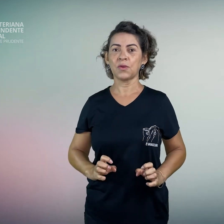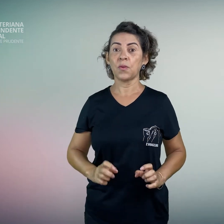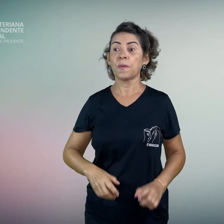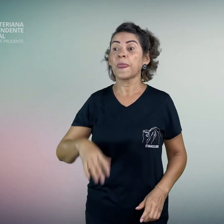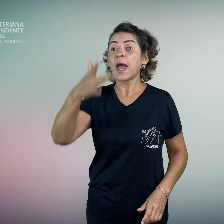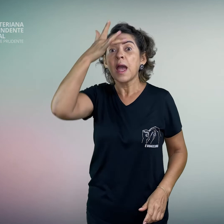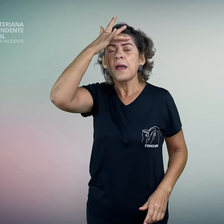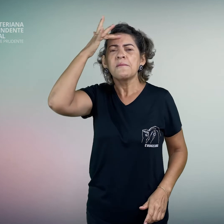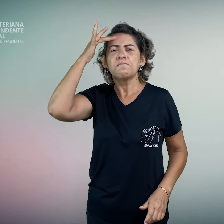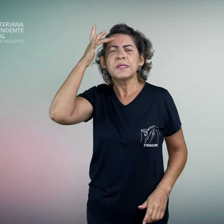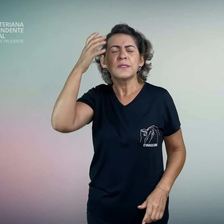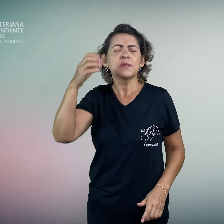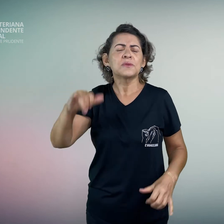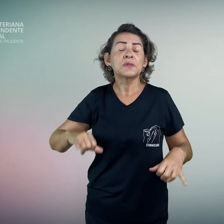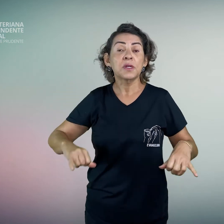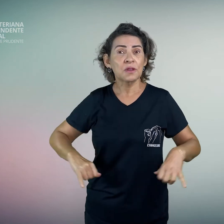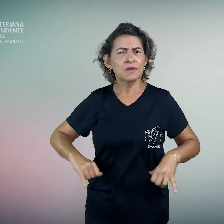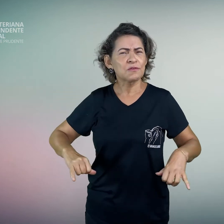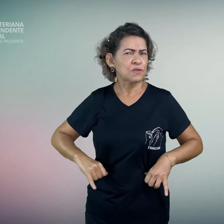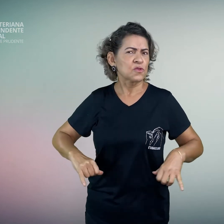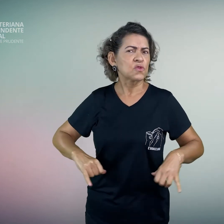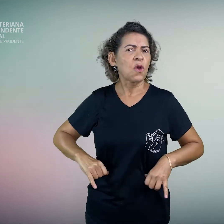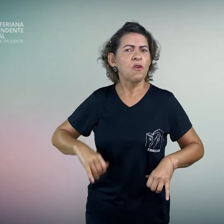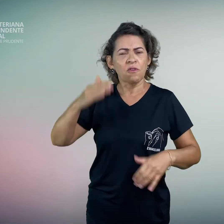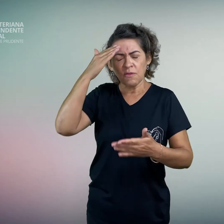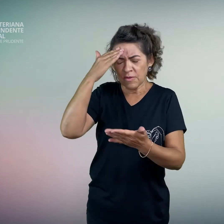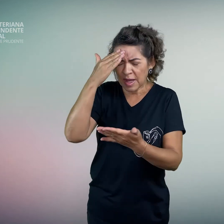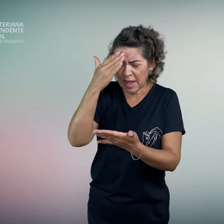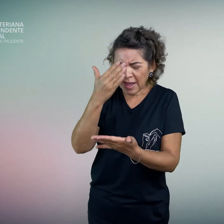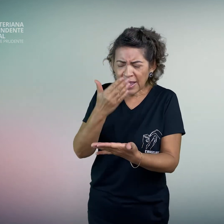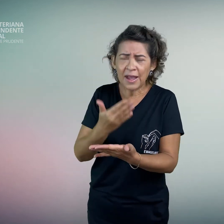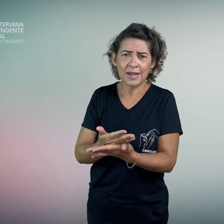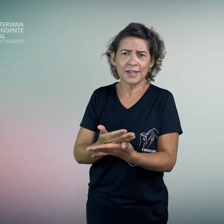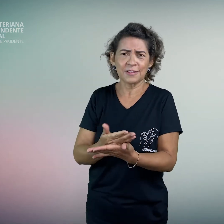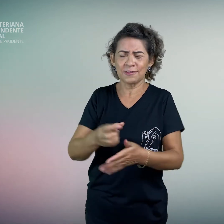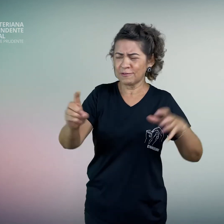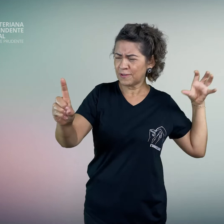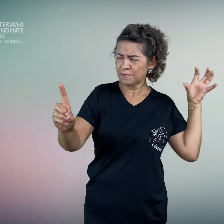sofre desta maneira, começa a acreditar no que dizem a seu respeito.